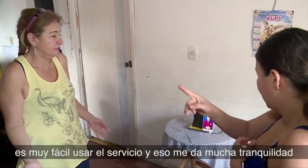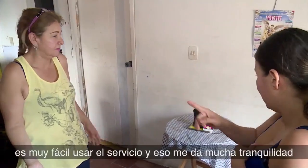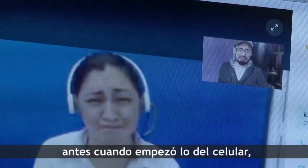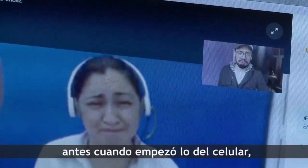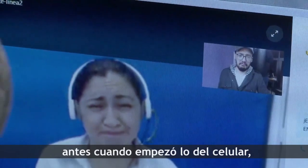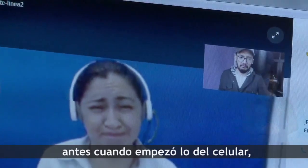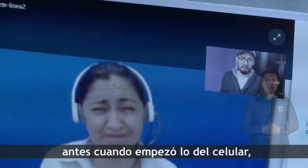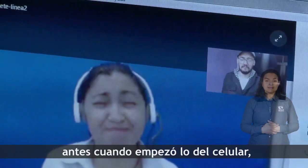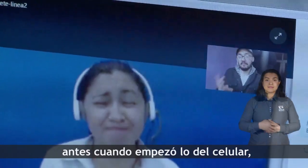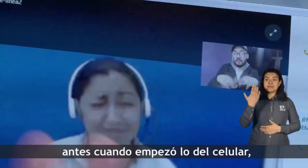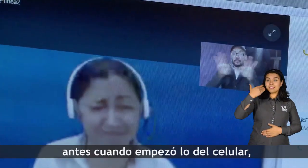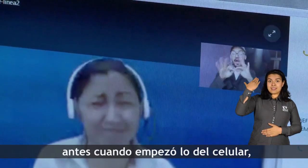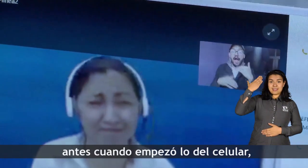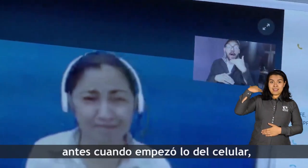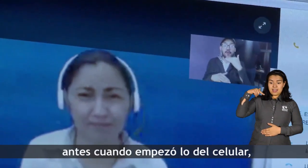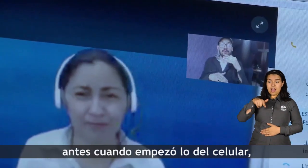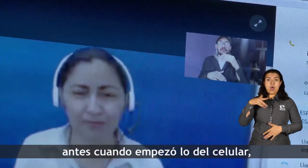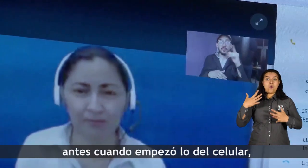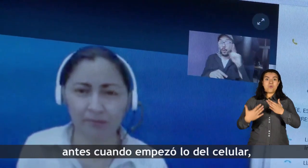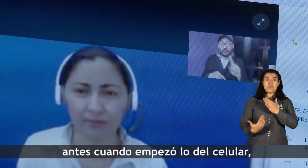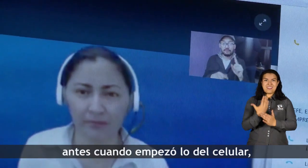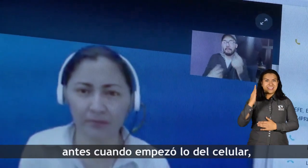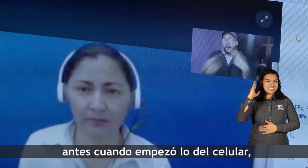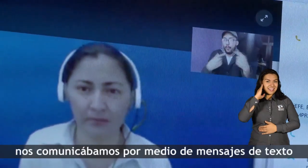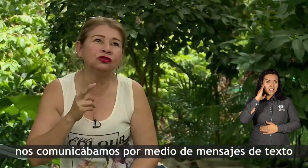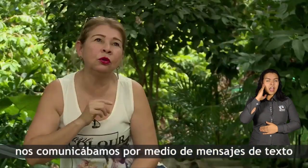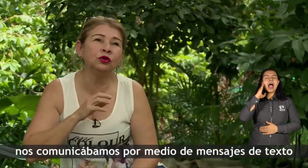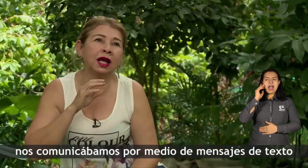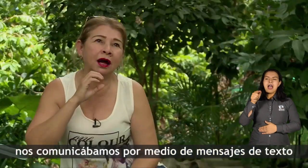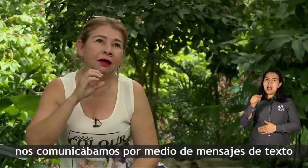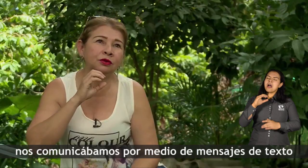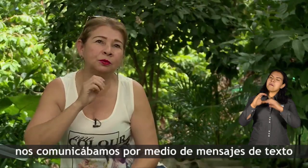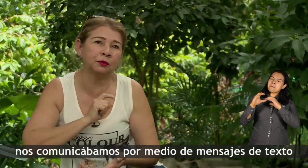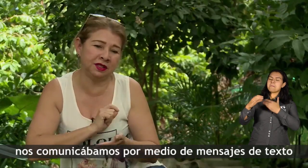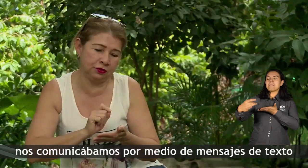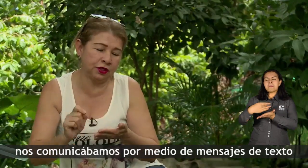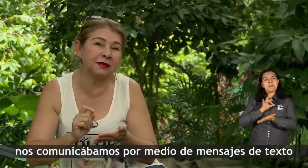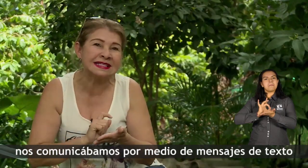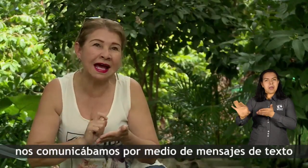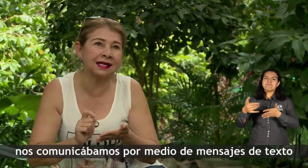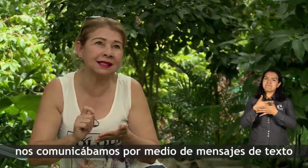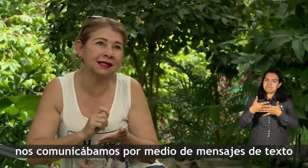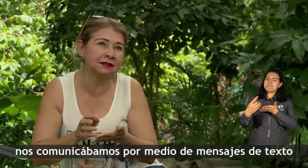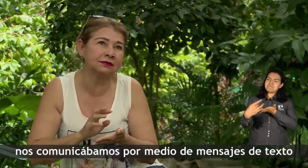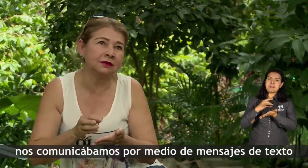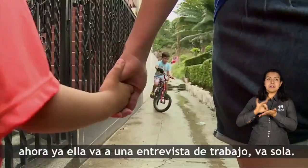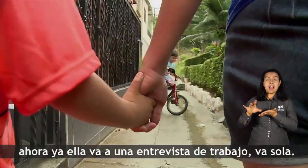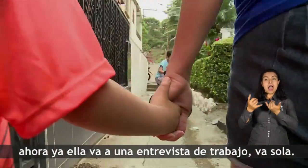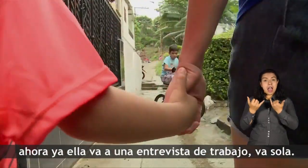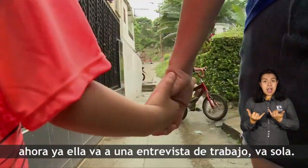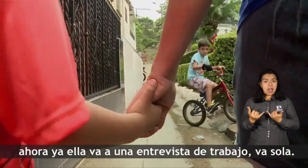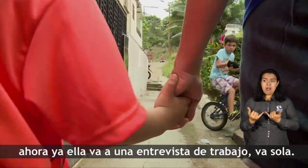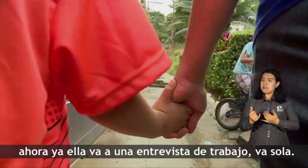tranquilidad. Antes, cuando empezó lo del celular, nos comunicábamos por medio de mensajes de texto.